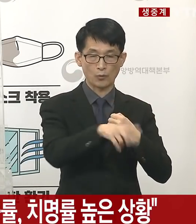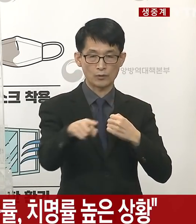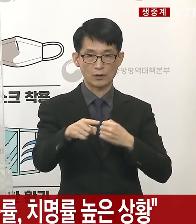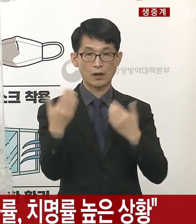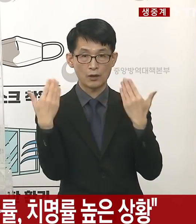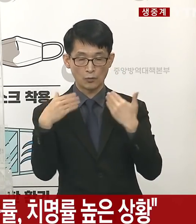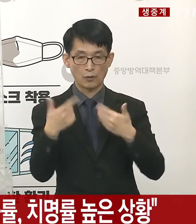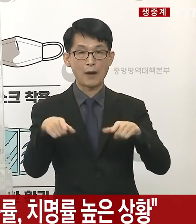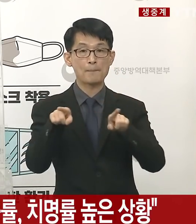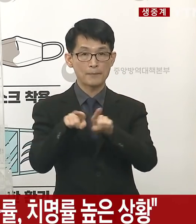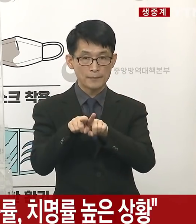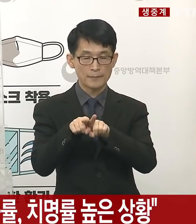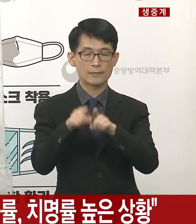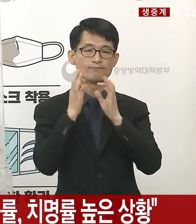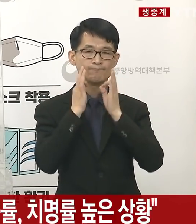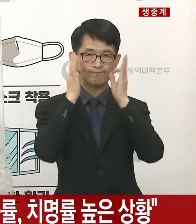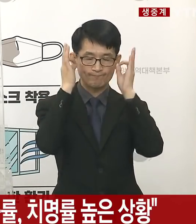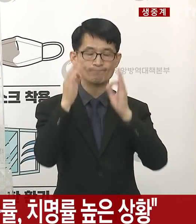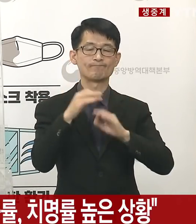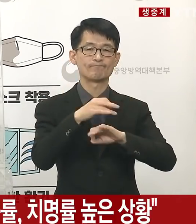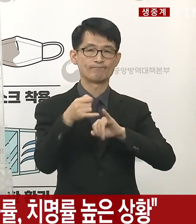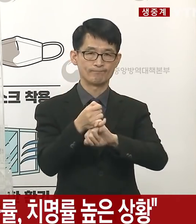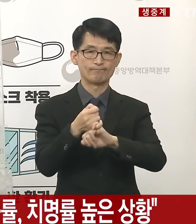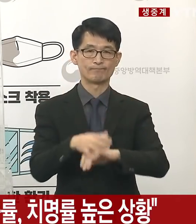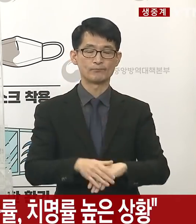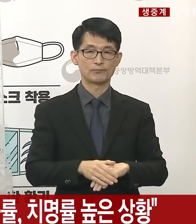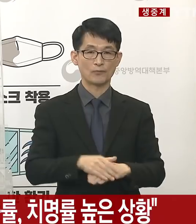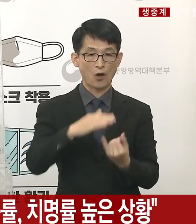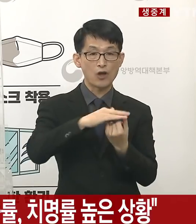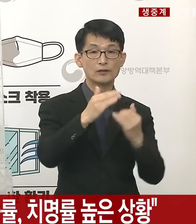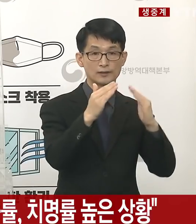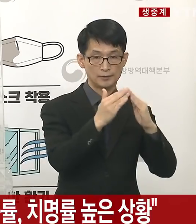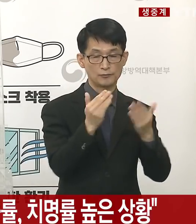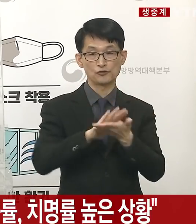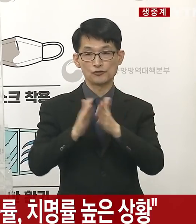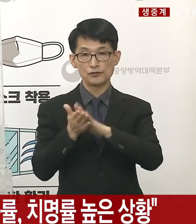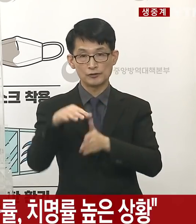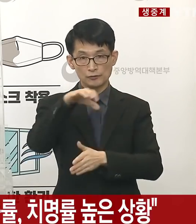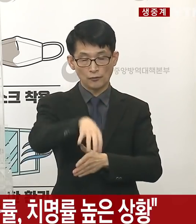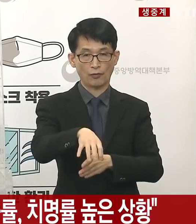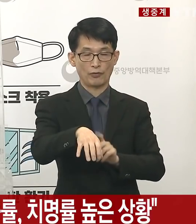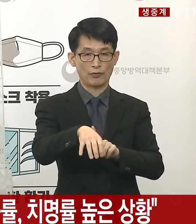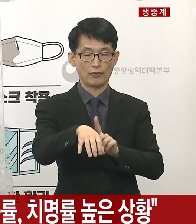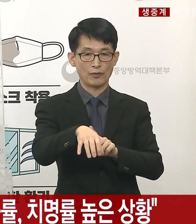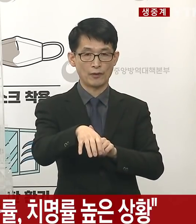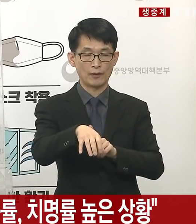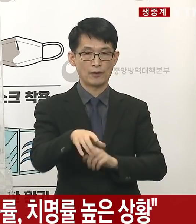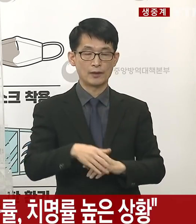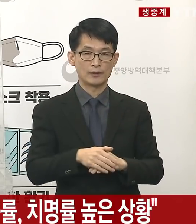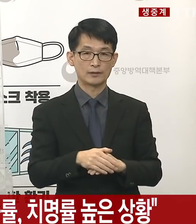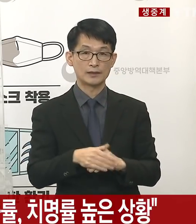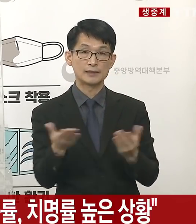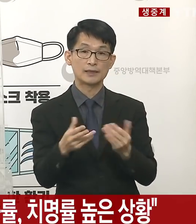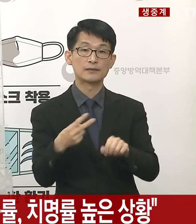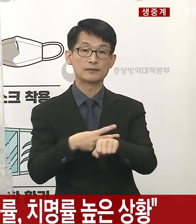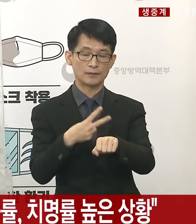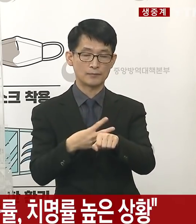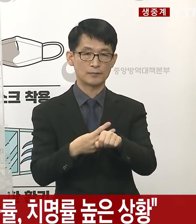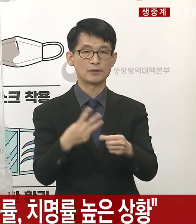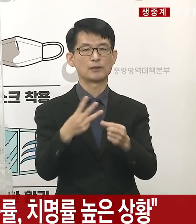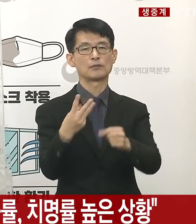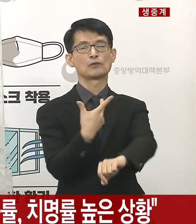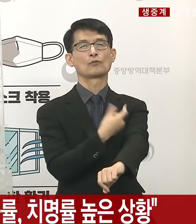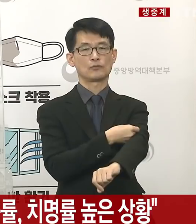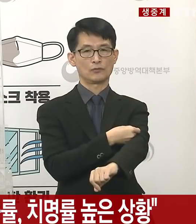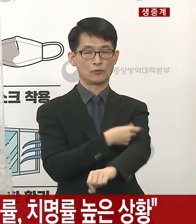강화하여 대응하도록 하겠습니다. 또한 어린이집, 유치원 등에서는 3차 접종 종사자들의 3차 접종,